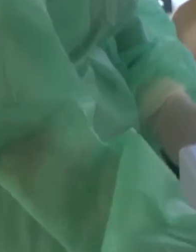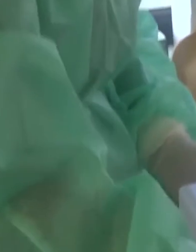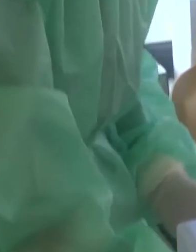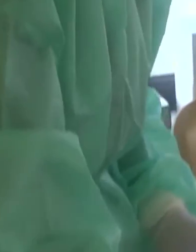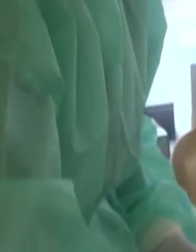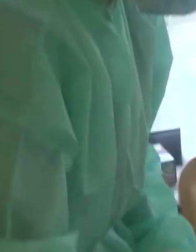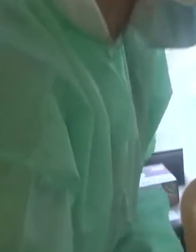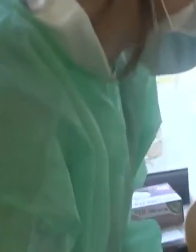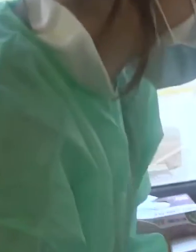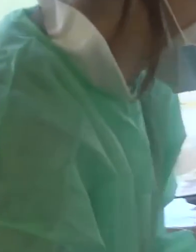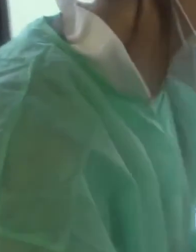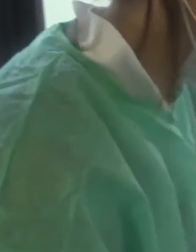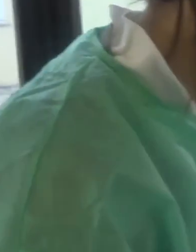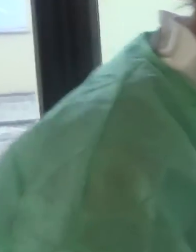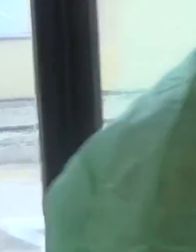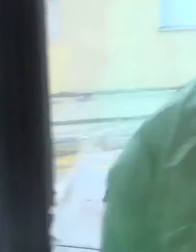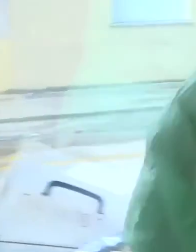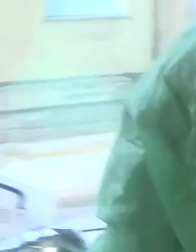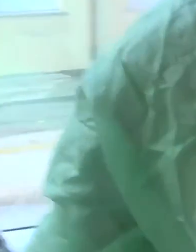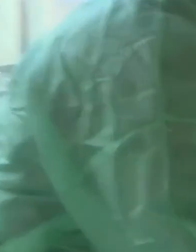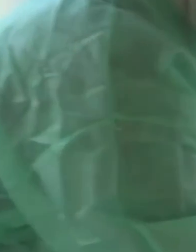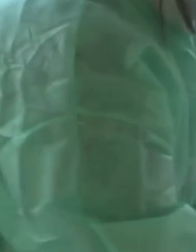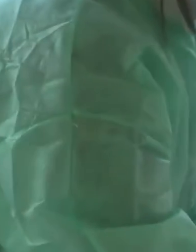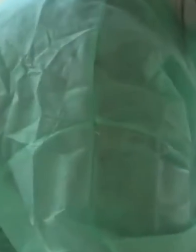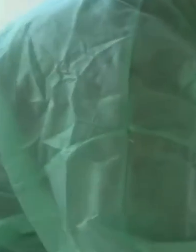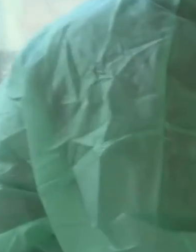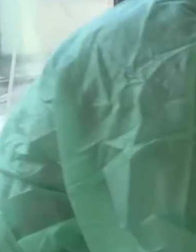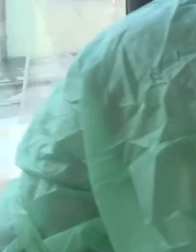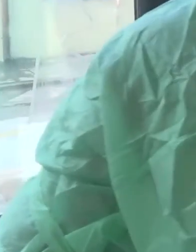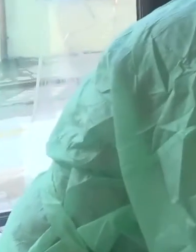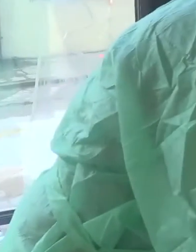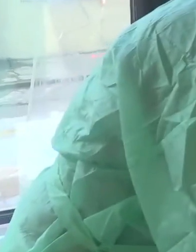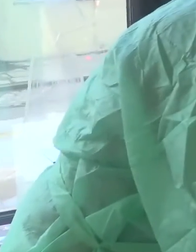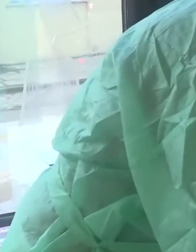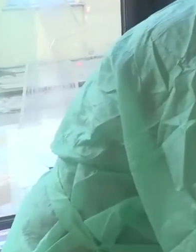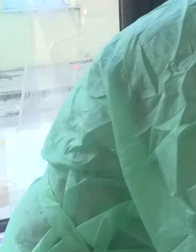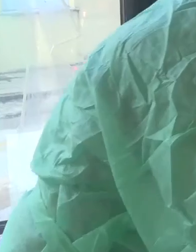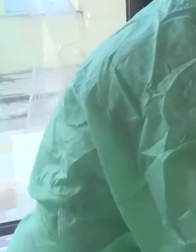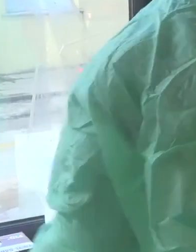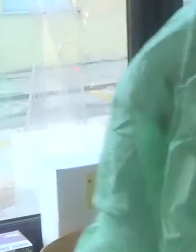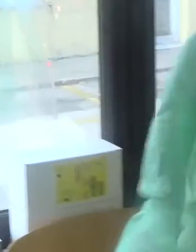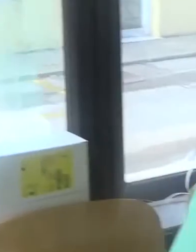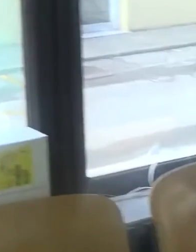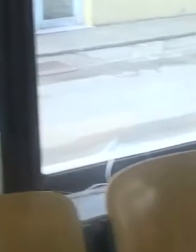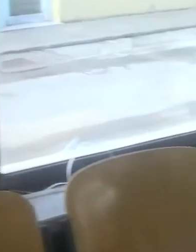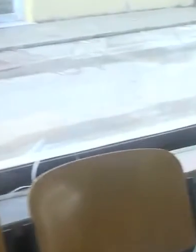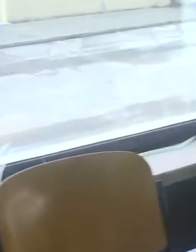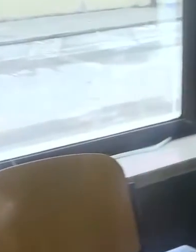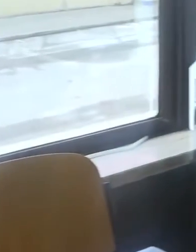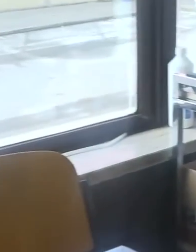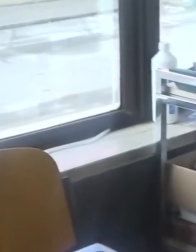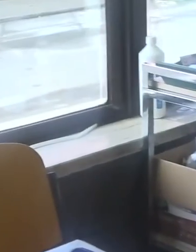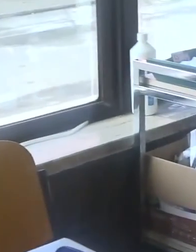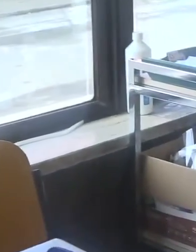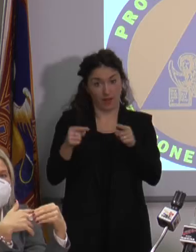liberare un comitato di crisi allora siccome in questa fase è giusto fare un grande lavoro di